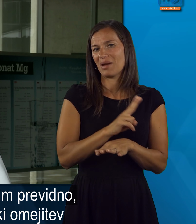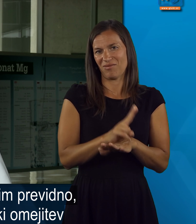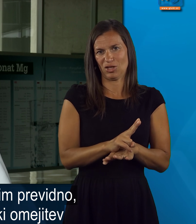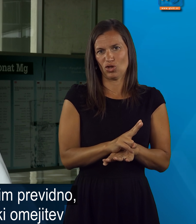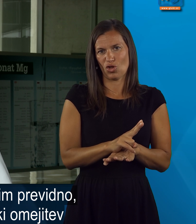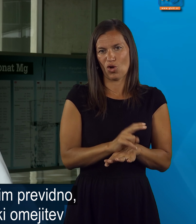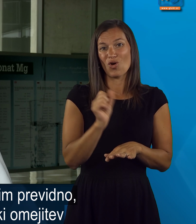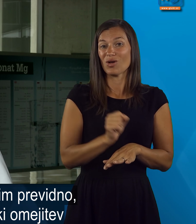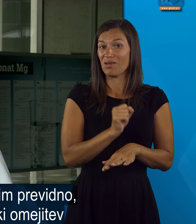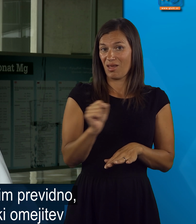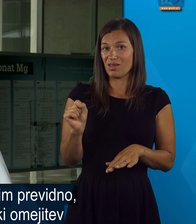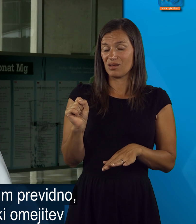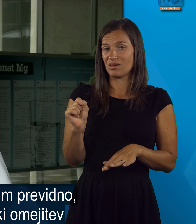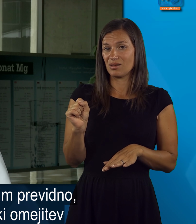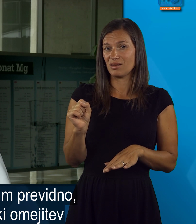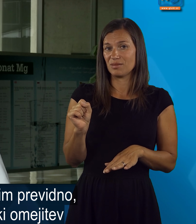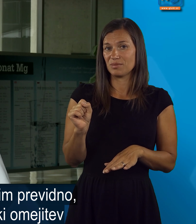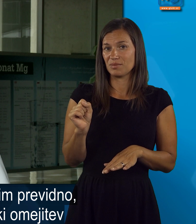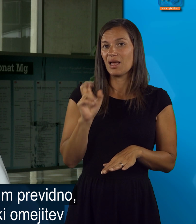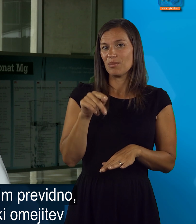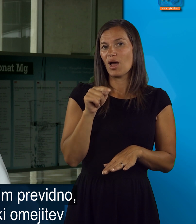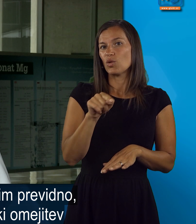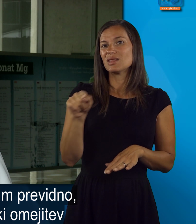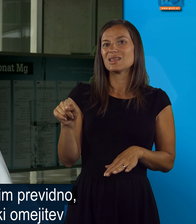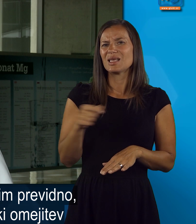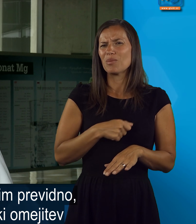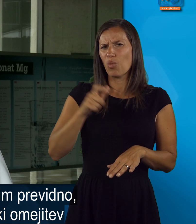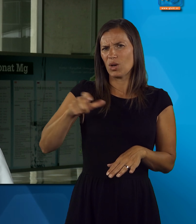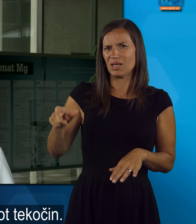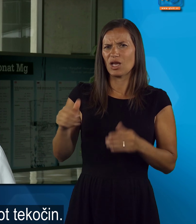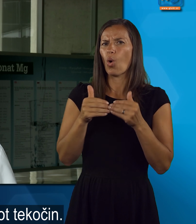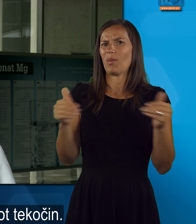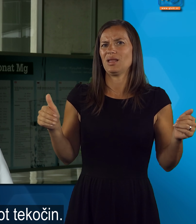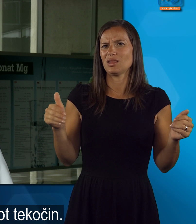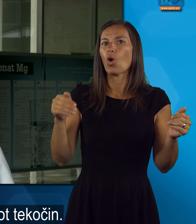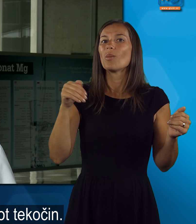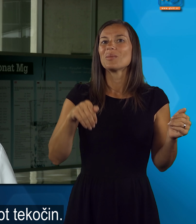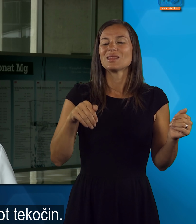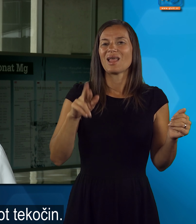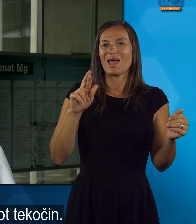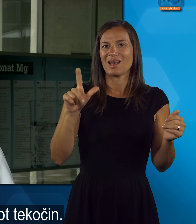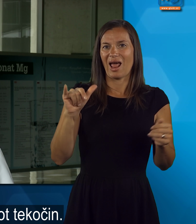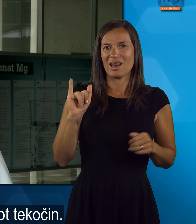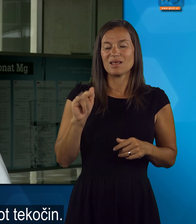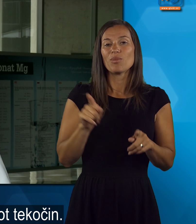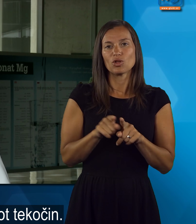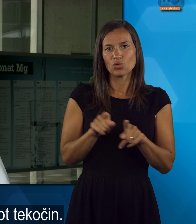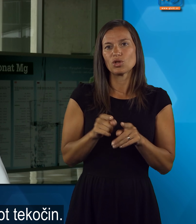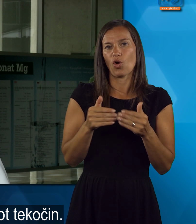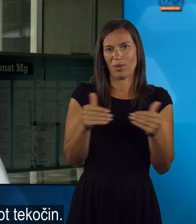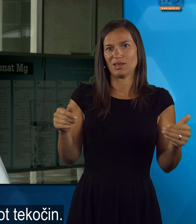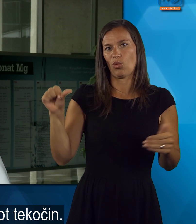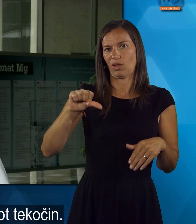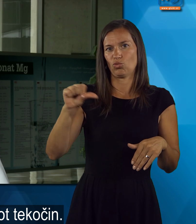previdno, ker pač imajo ti bolniki tako omejitev mineralov kot